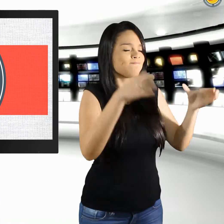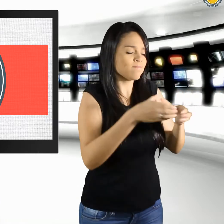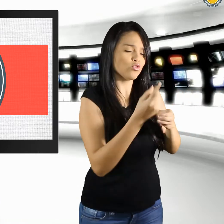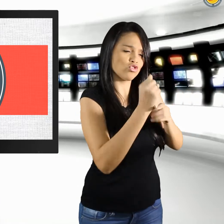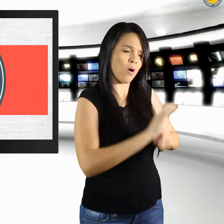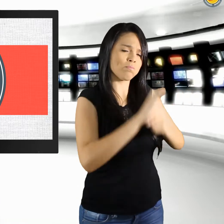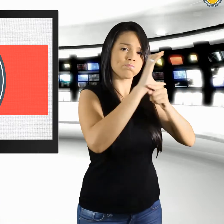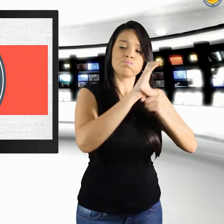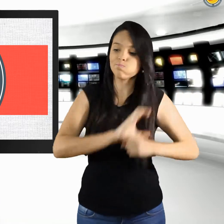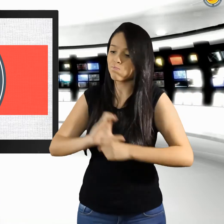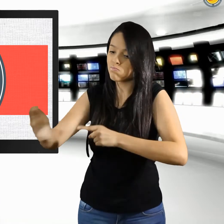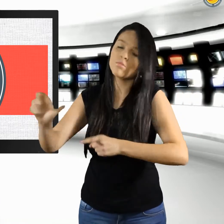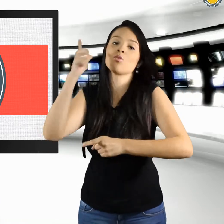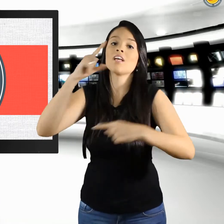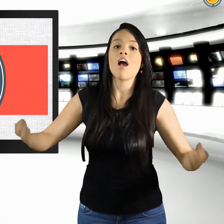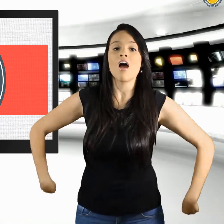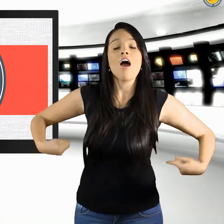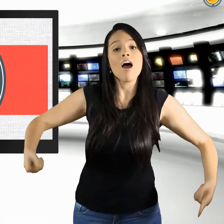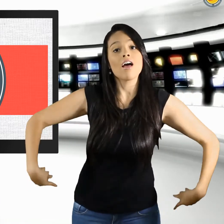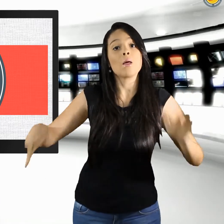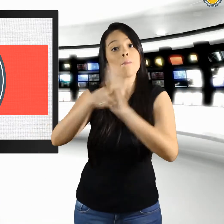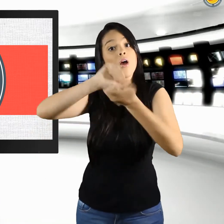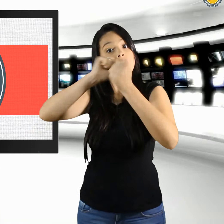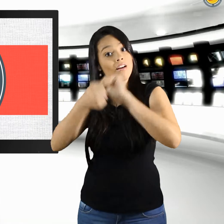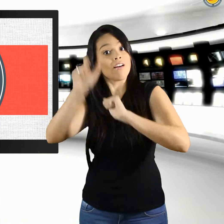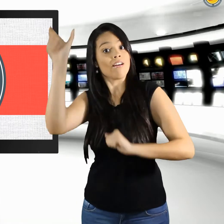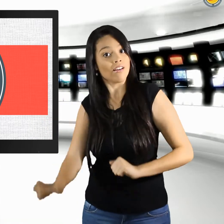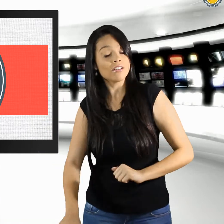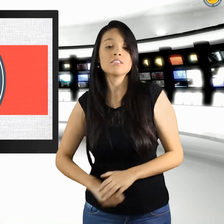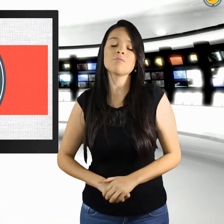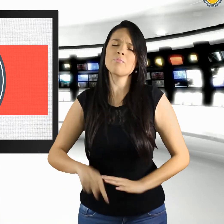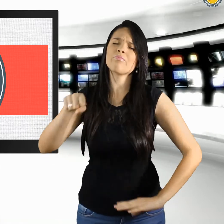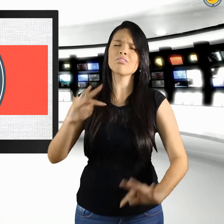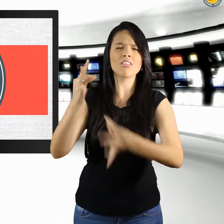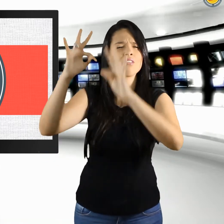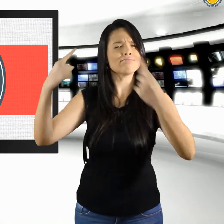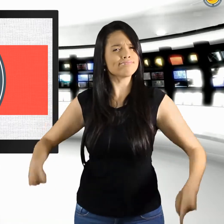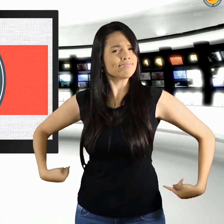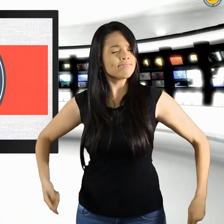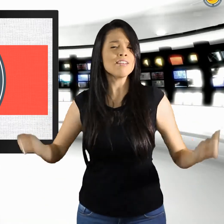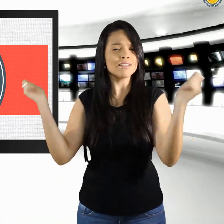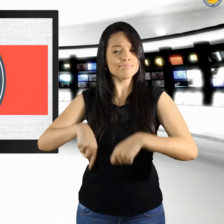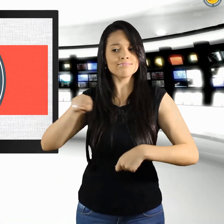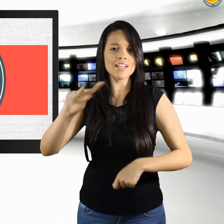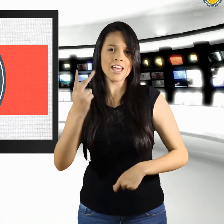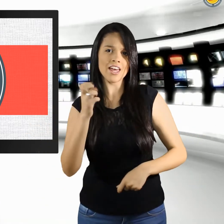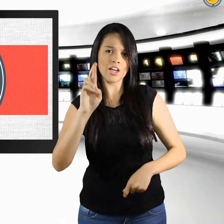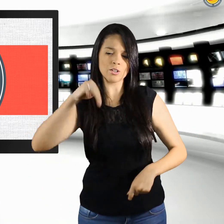garotinho ganhasse uma cadeira de rodas adaptadas às suas necessidades a tecnologia do equipamento permite que Harmony se locomova